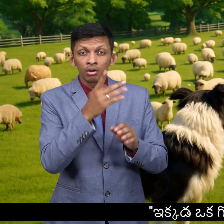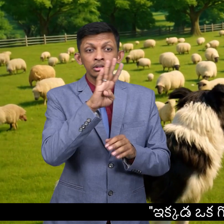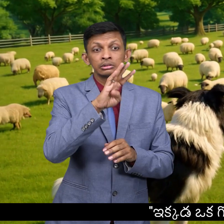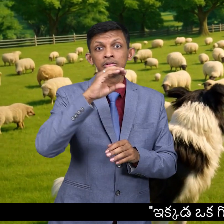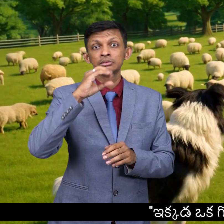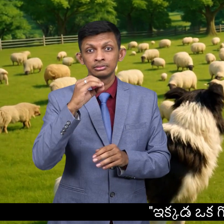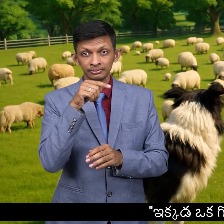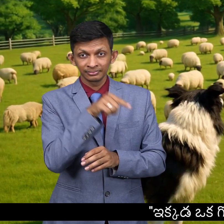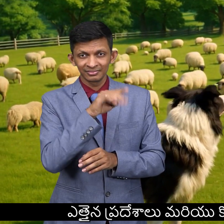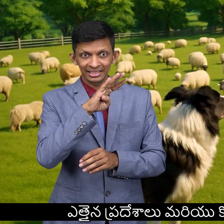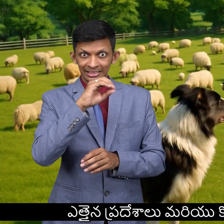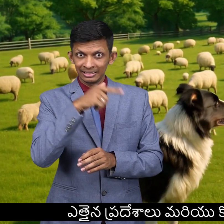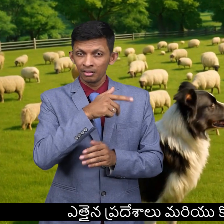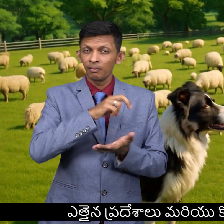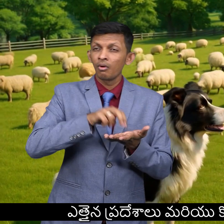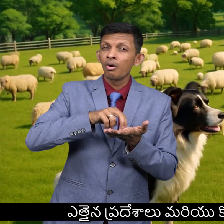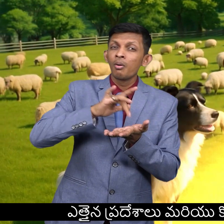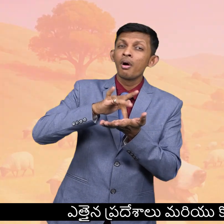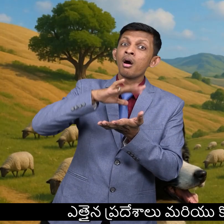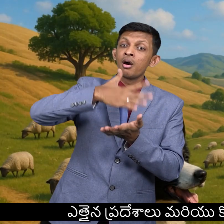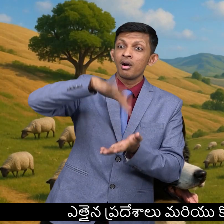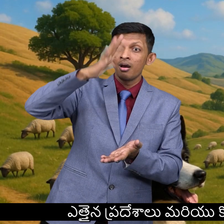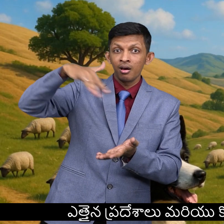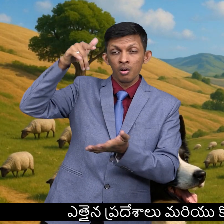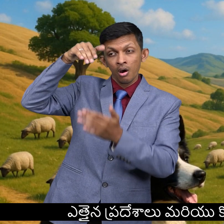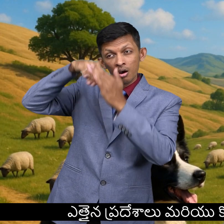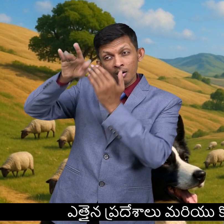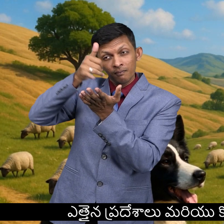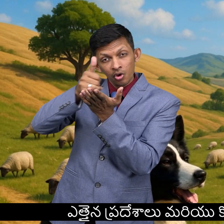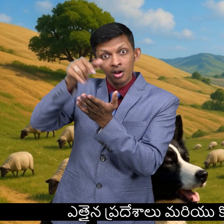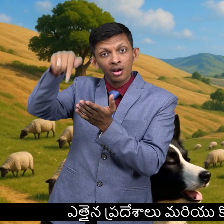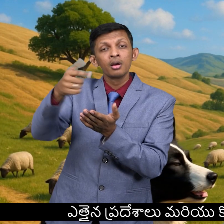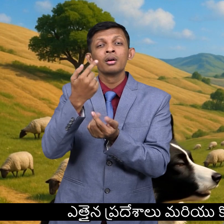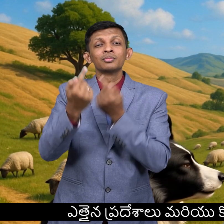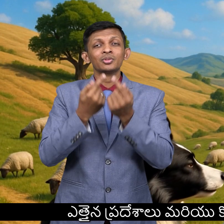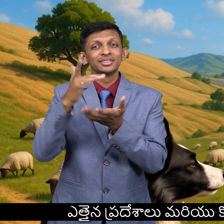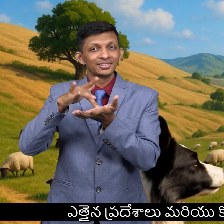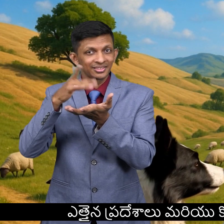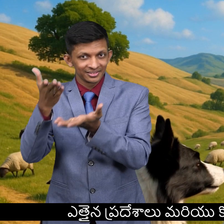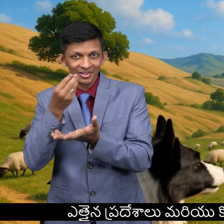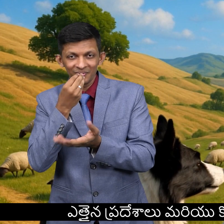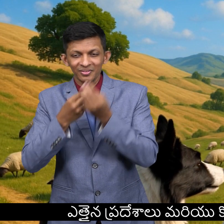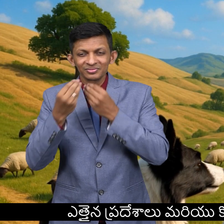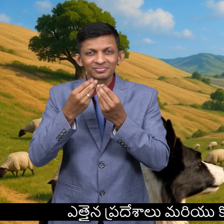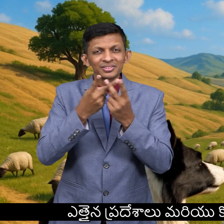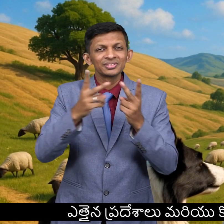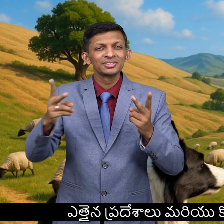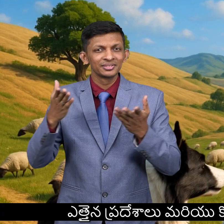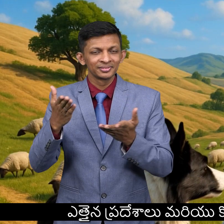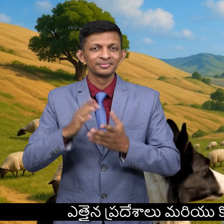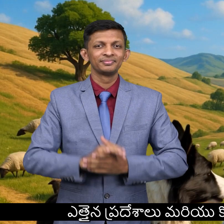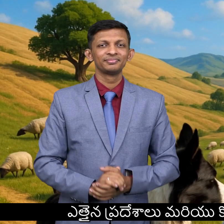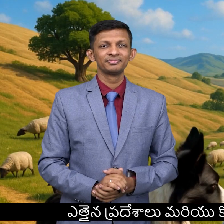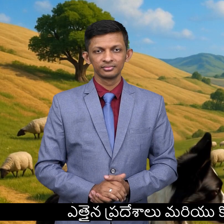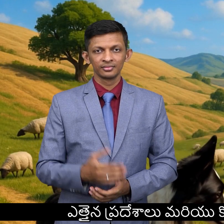తన గ్రామంలోని ఎత్తైన ప్రదేశాలు మరియు కొండల్లో 40 గొర్రెలను పెంచుతున్నాడు.